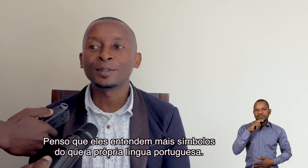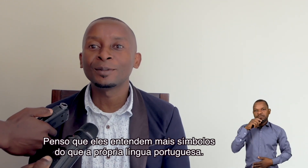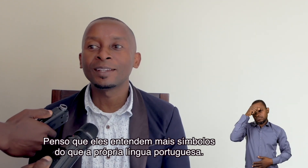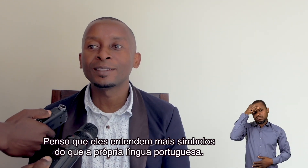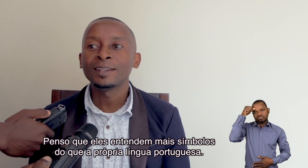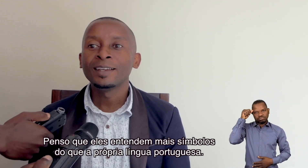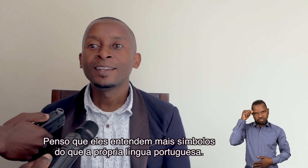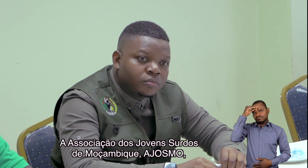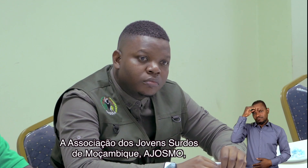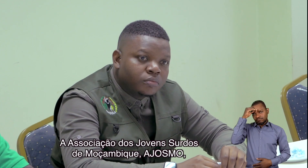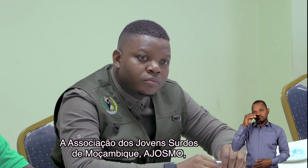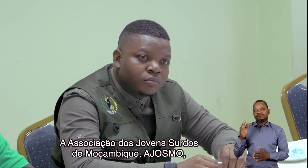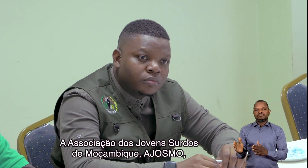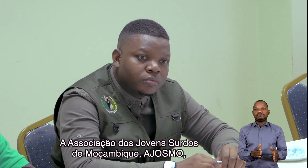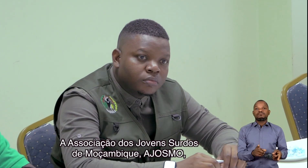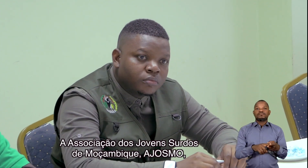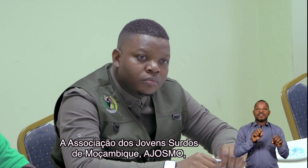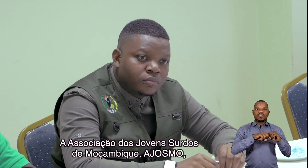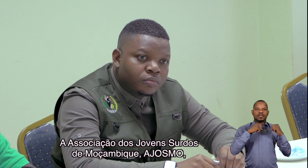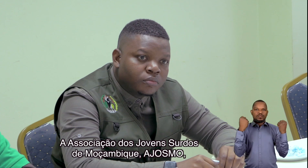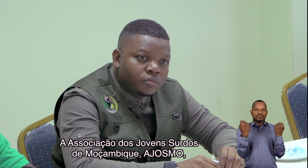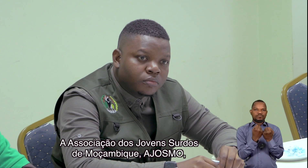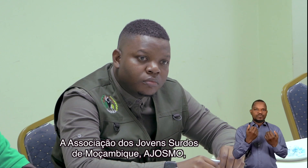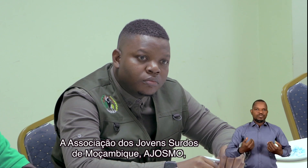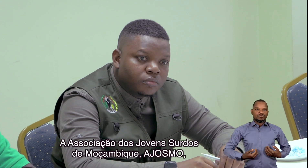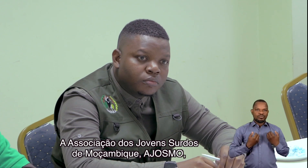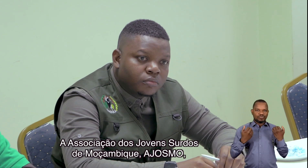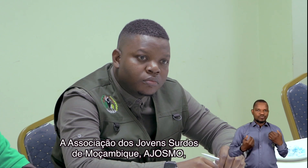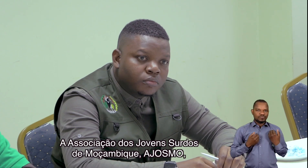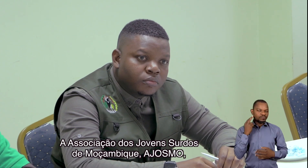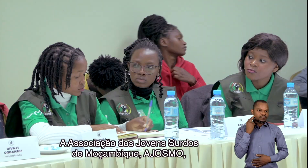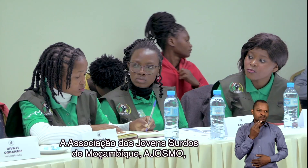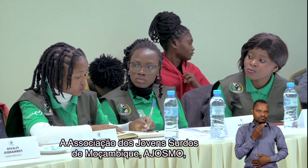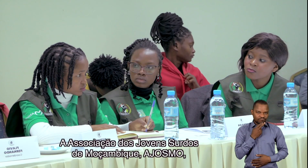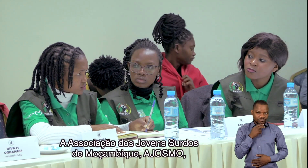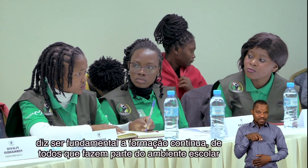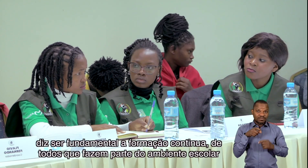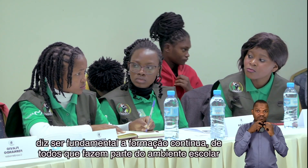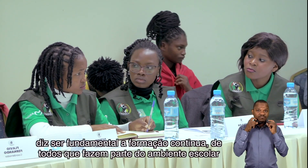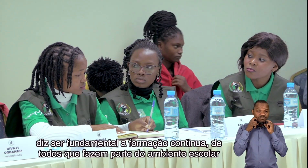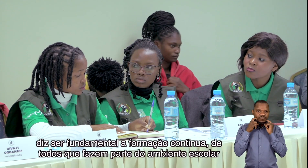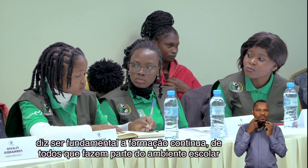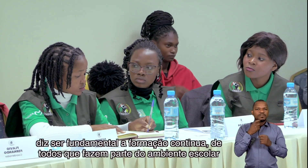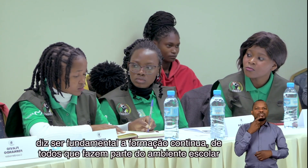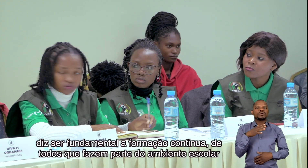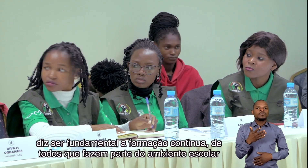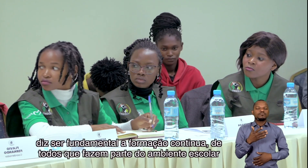portuguesa. A Associação dos Jovens Surdos de Moçambique, a JOSM, diz ser fundamental a